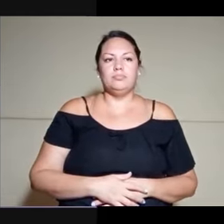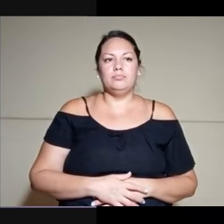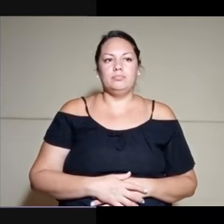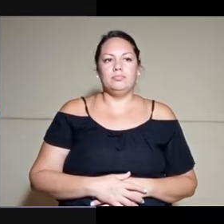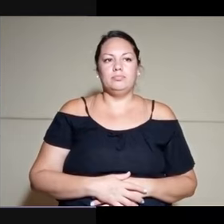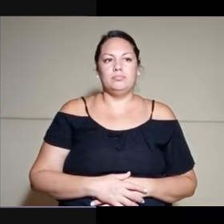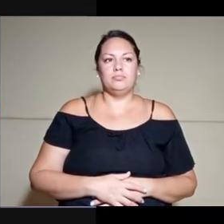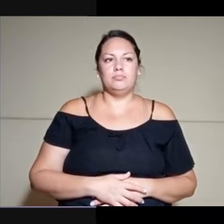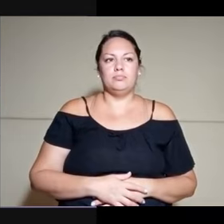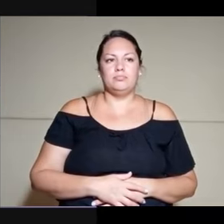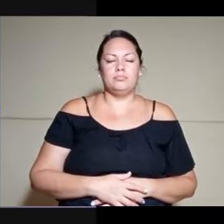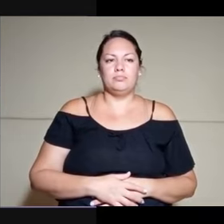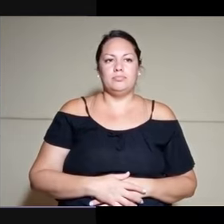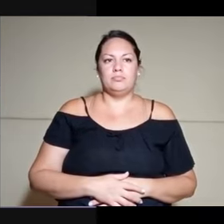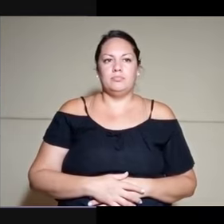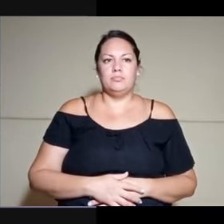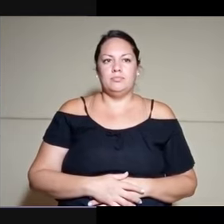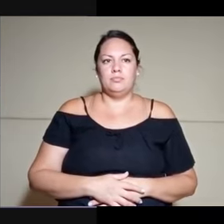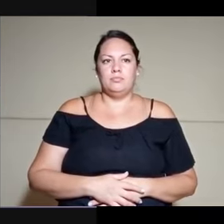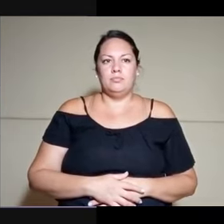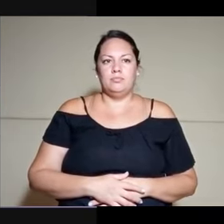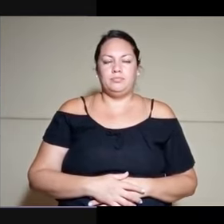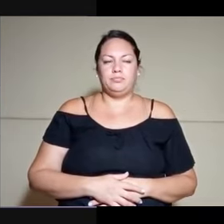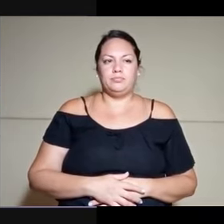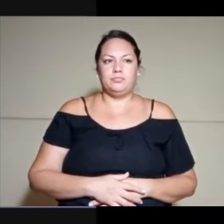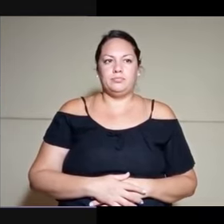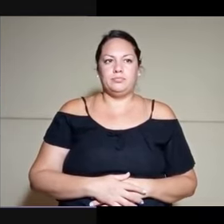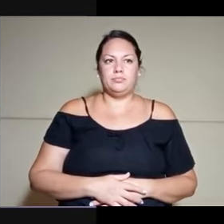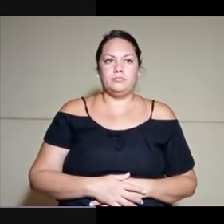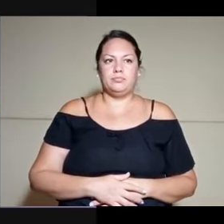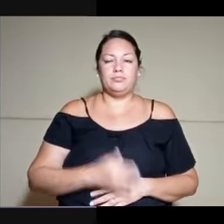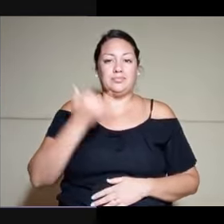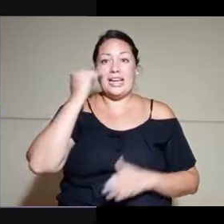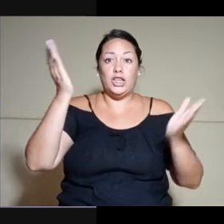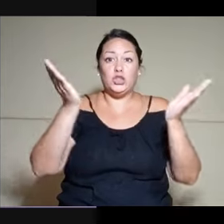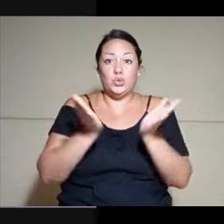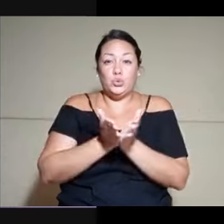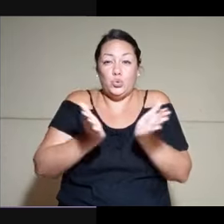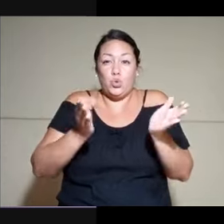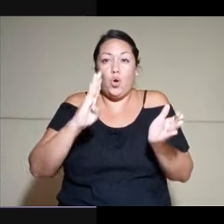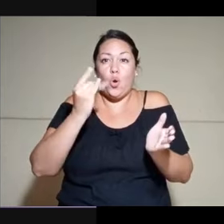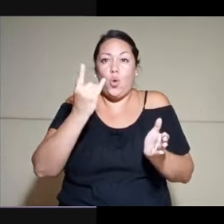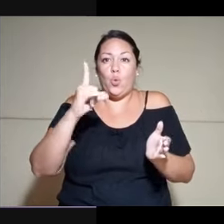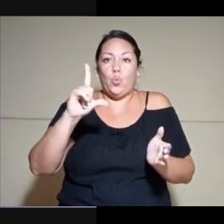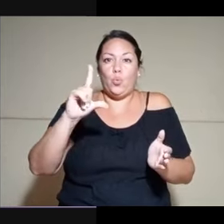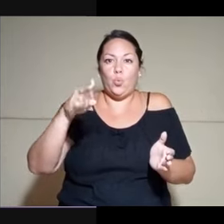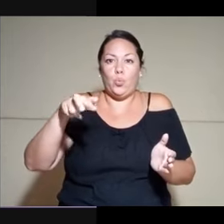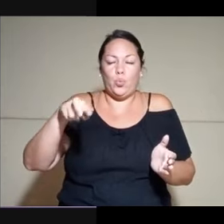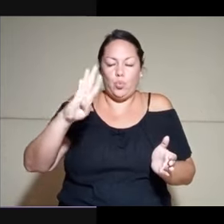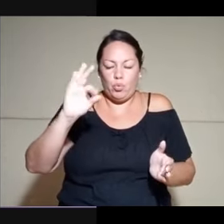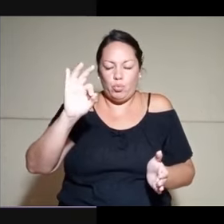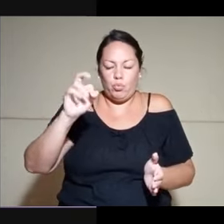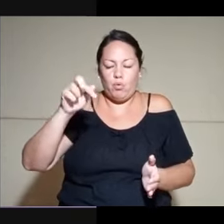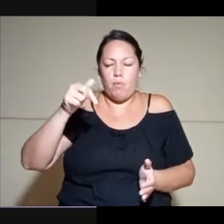Sí, profe. Entonces, hemos visto el surco bulboprotuberancial. Bien. Entonces, hemos visto el